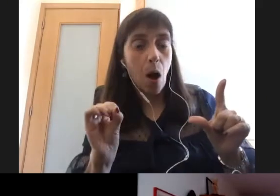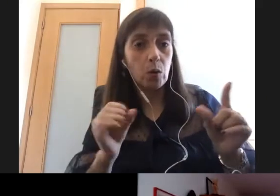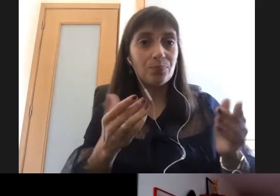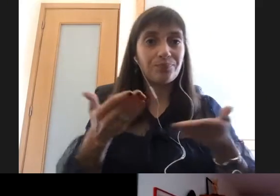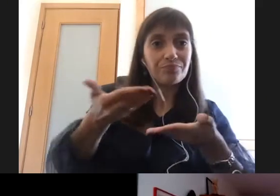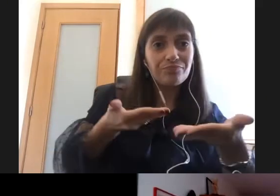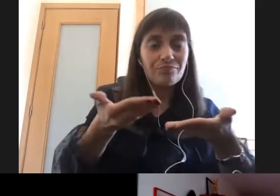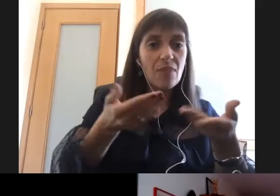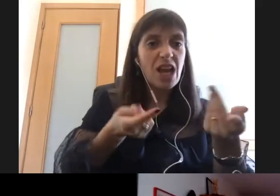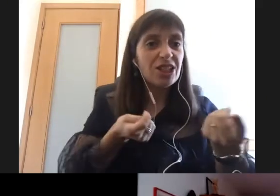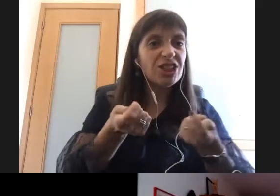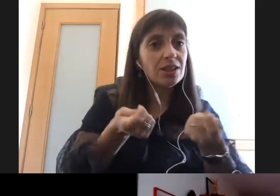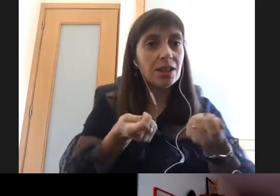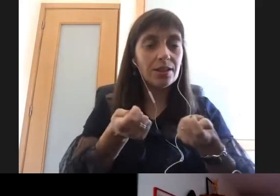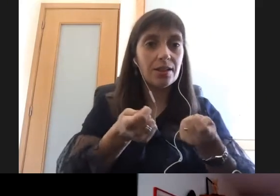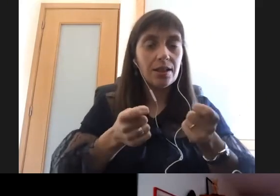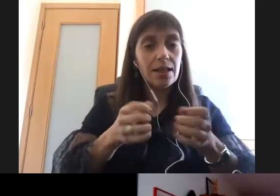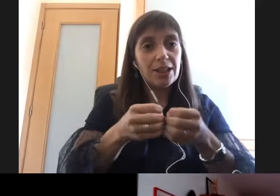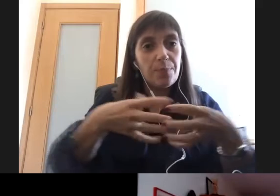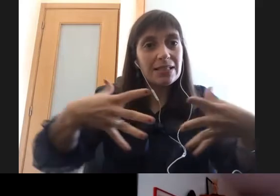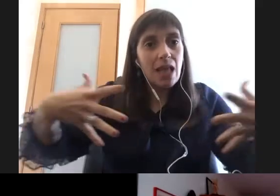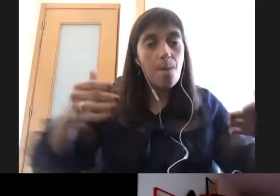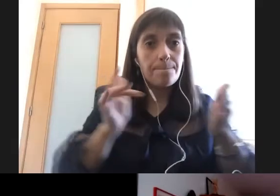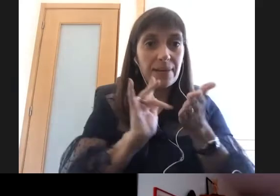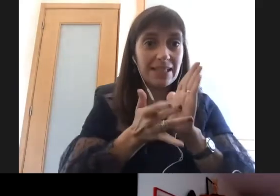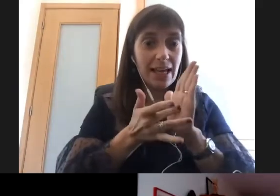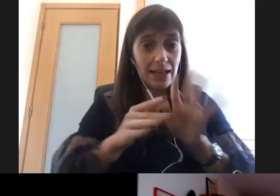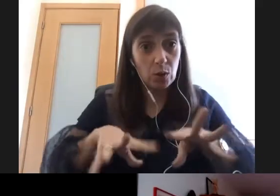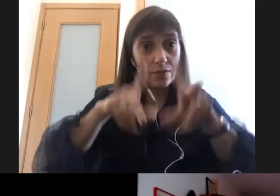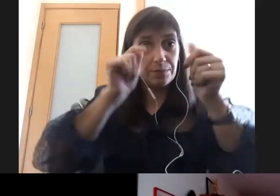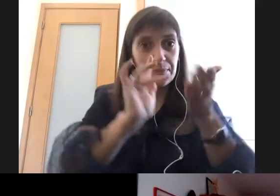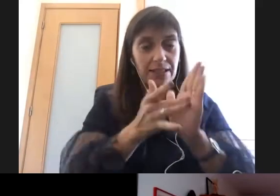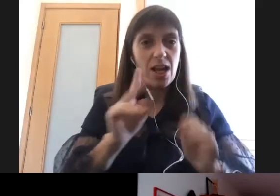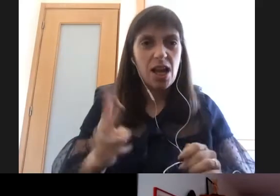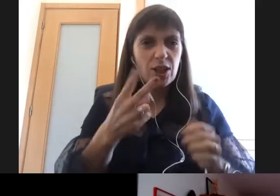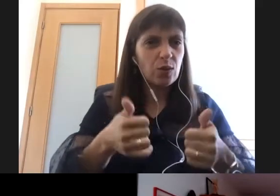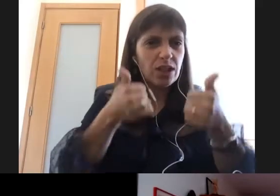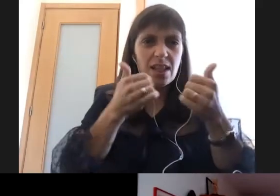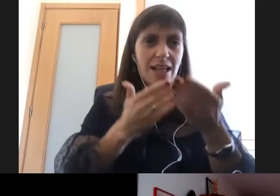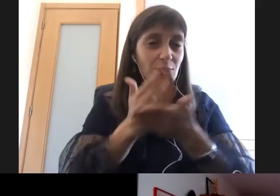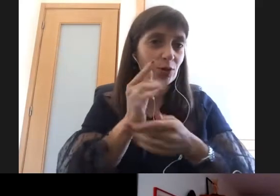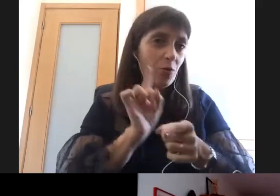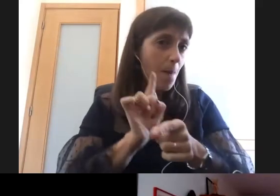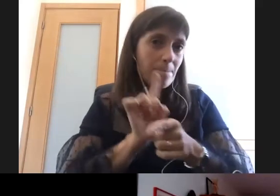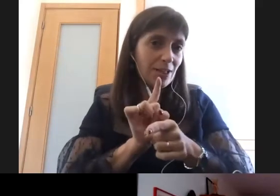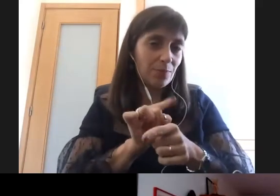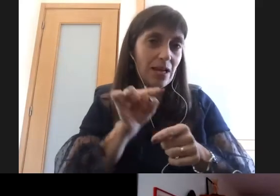gerenciando a expansão brasileira. As duas cidades são a mesma coisa ainda desse período. É